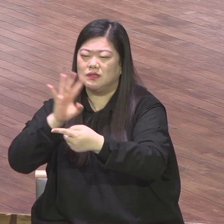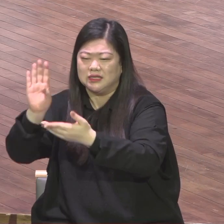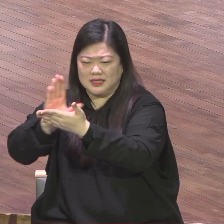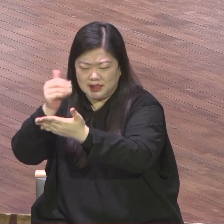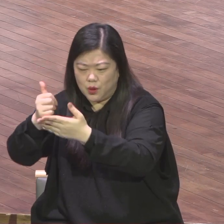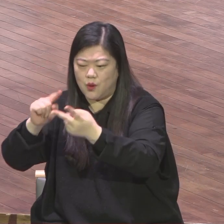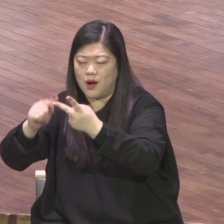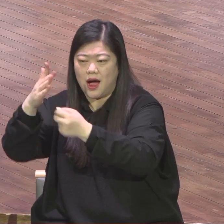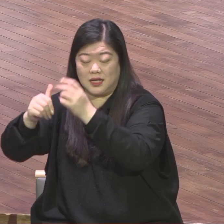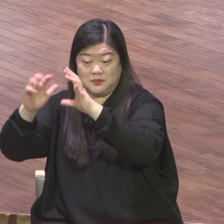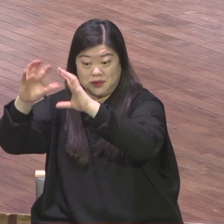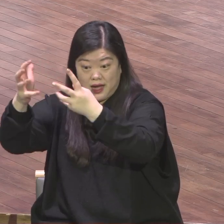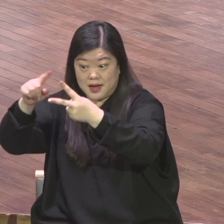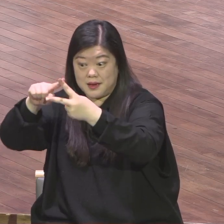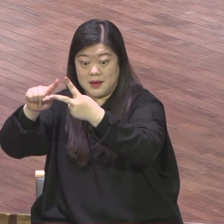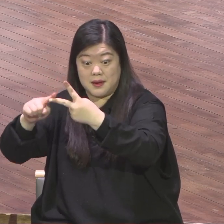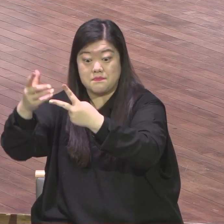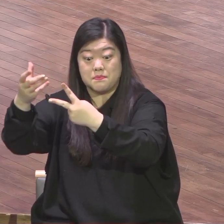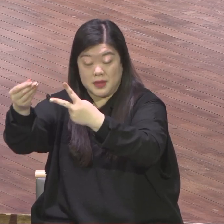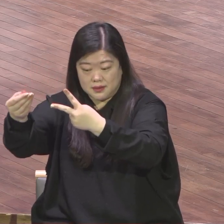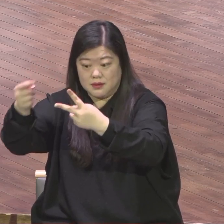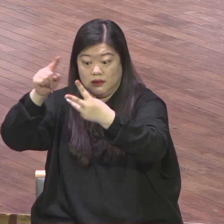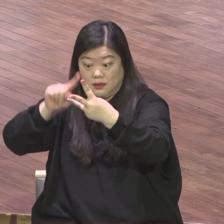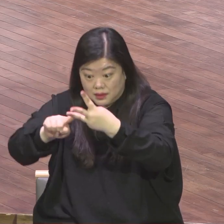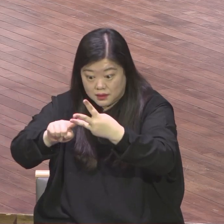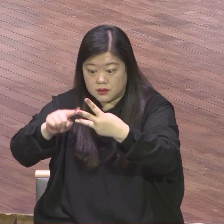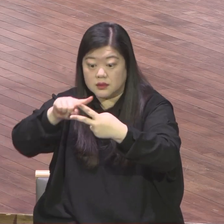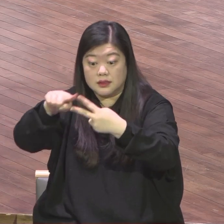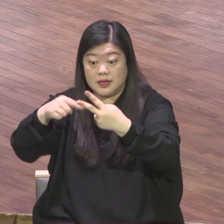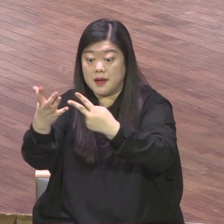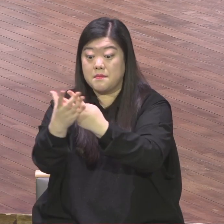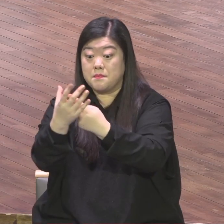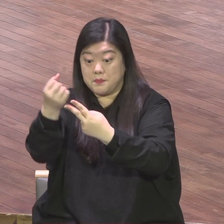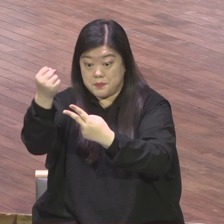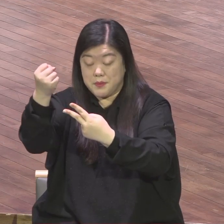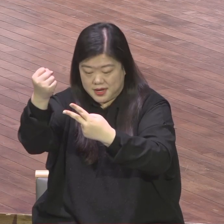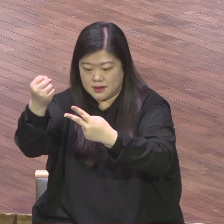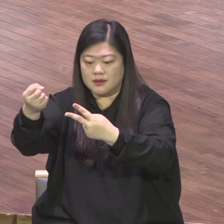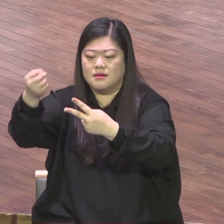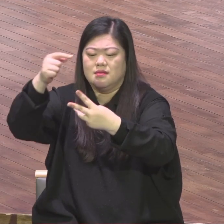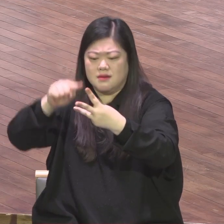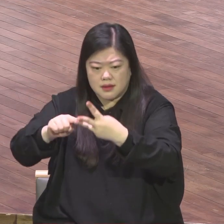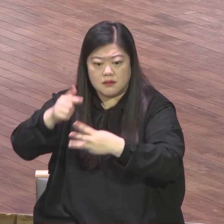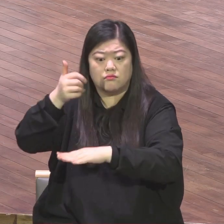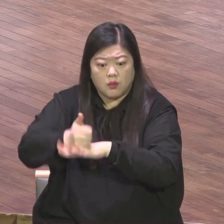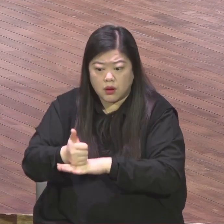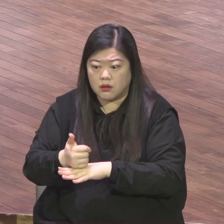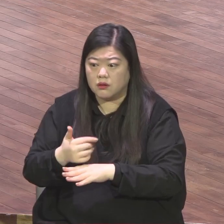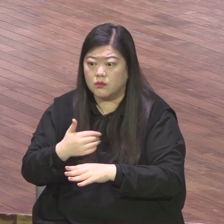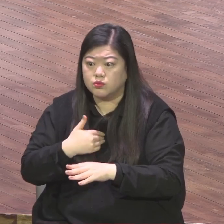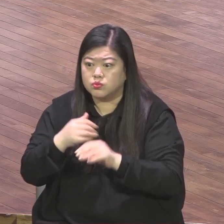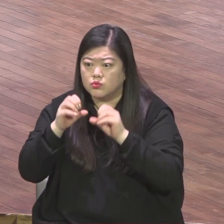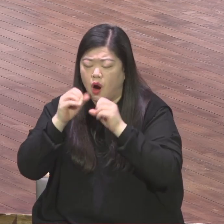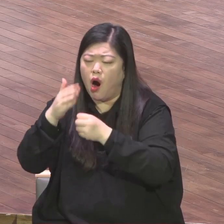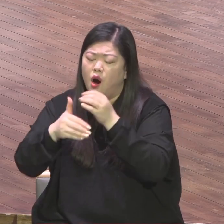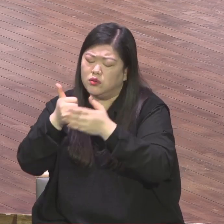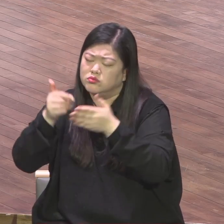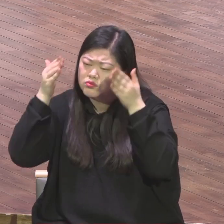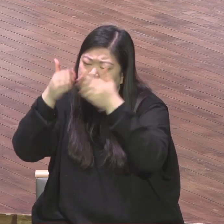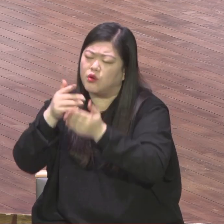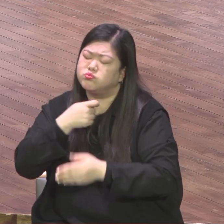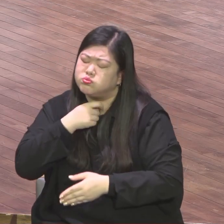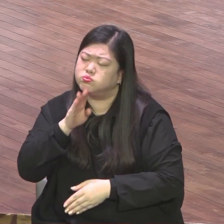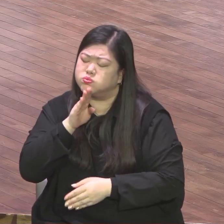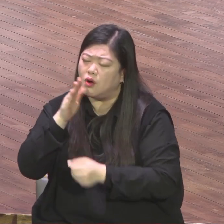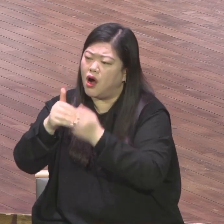나라 확장의 영적 방향을 맞춘 우리가 이제 그러면 어떻게 현장을